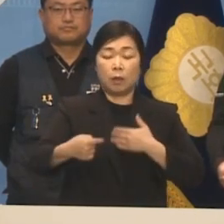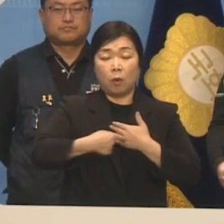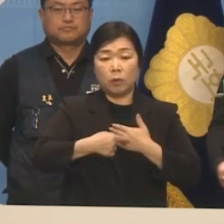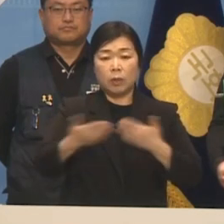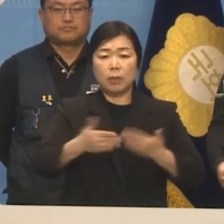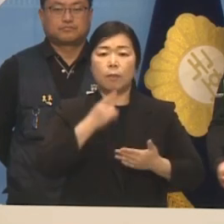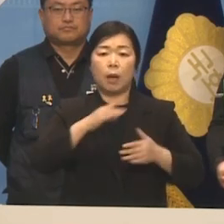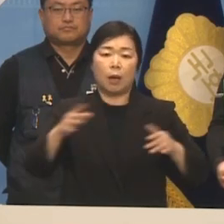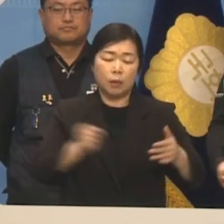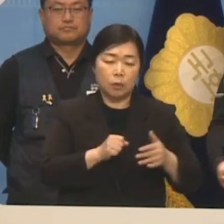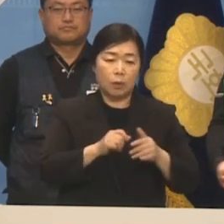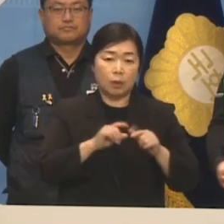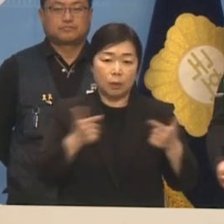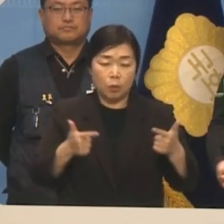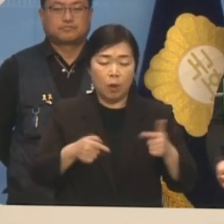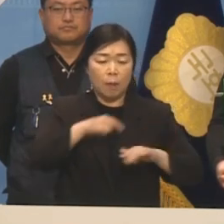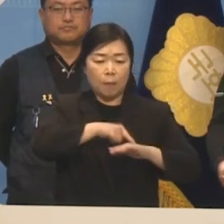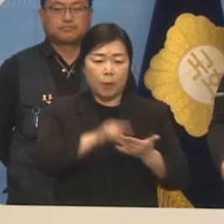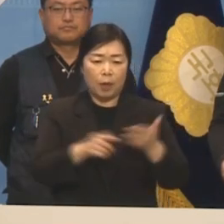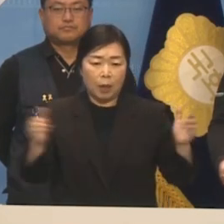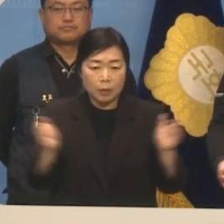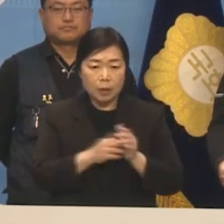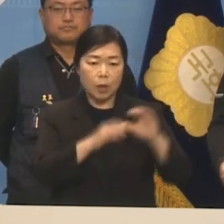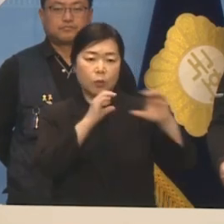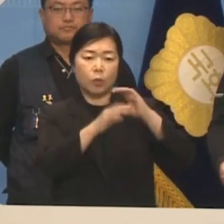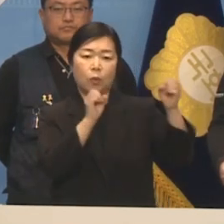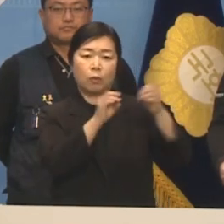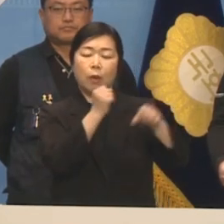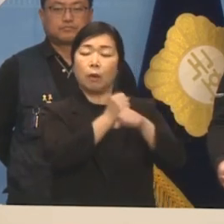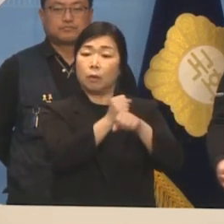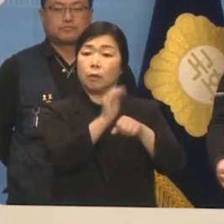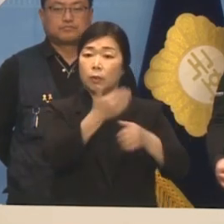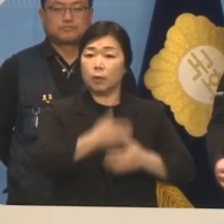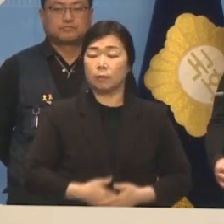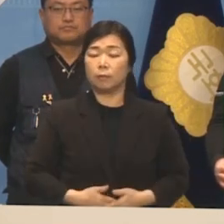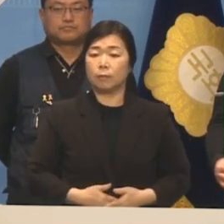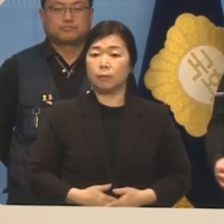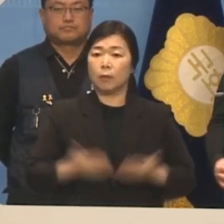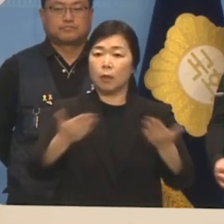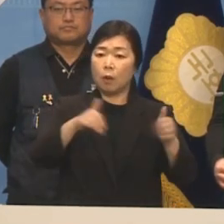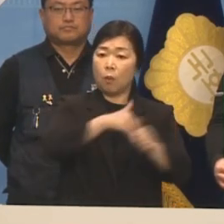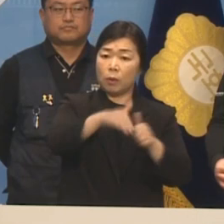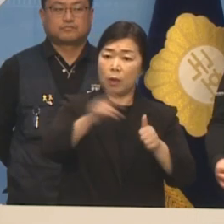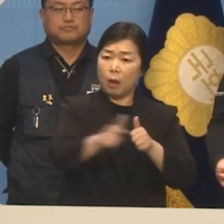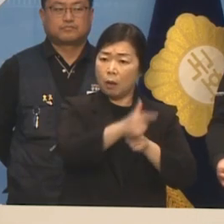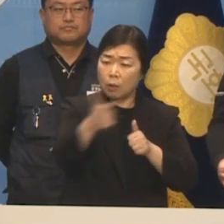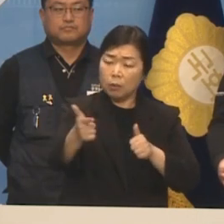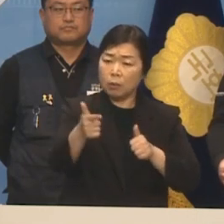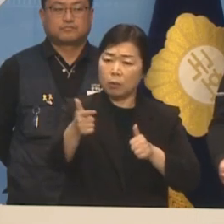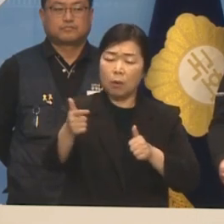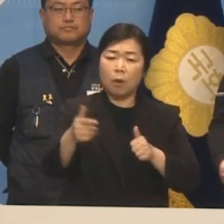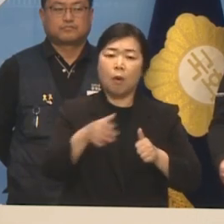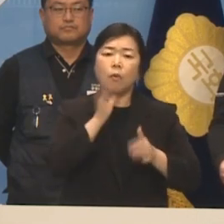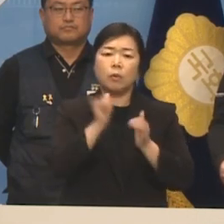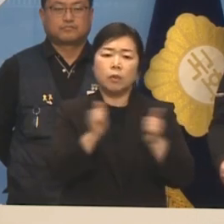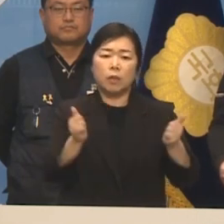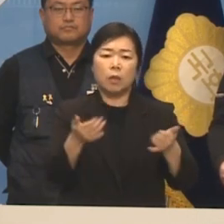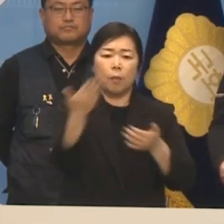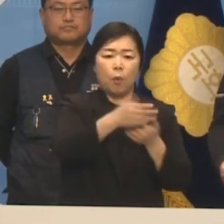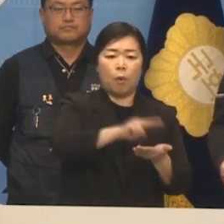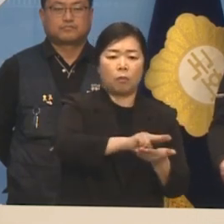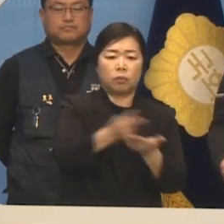긴밀한 소통과 관계 속에서 모든 일을 하게 됩니다. 근무 환경은 하루에도 수십 번 어르신 체위 변경을